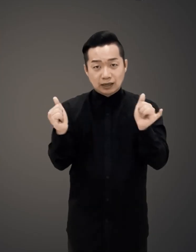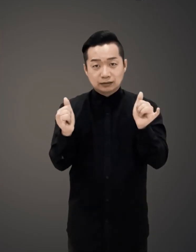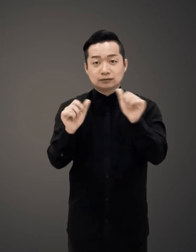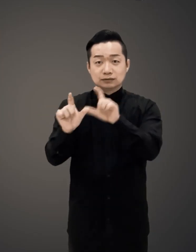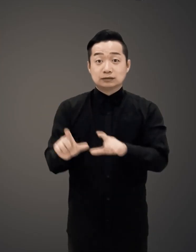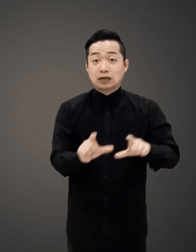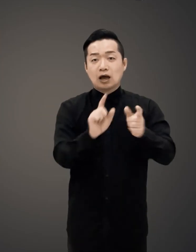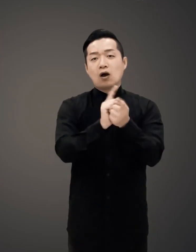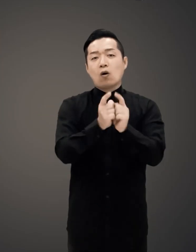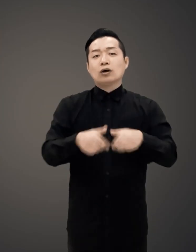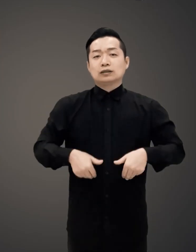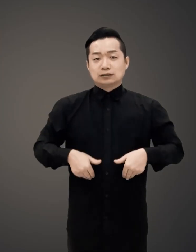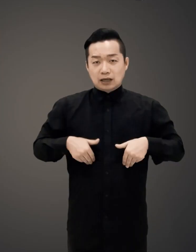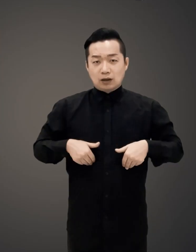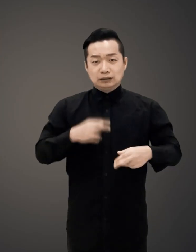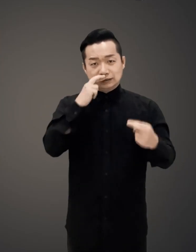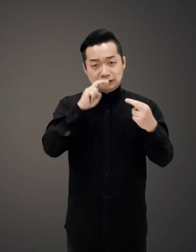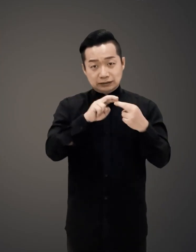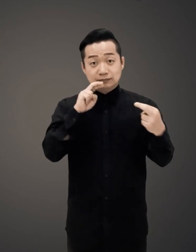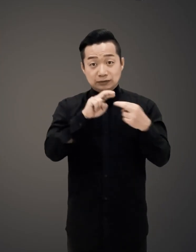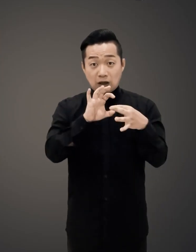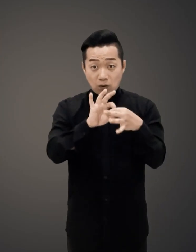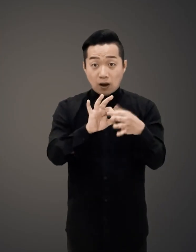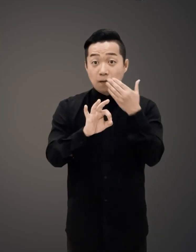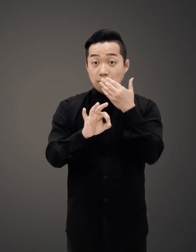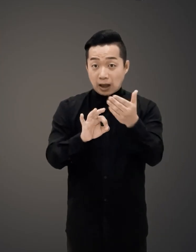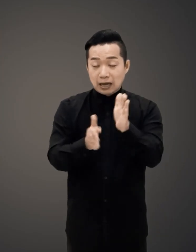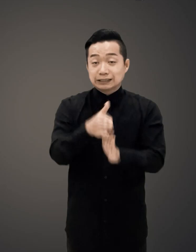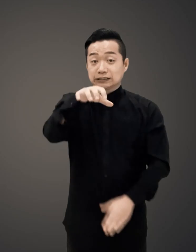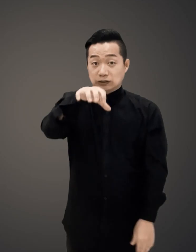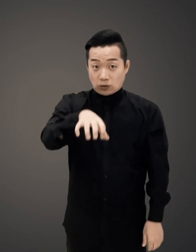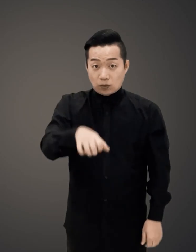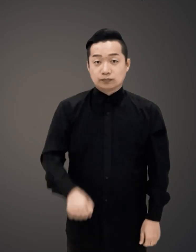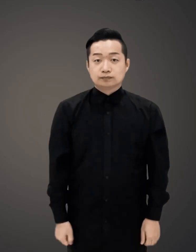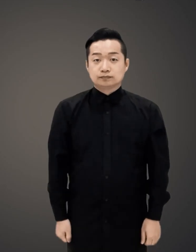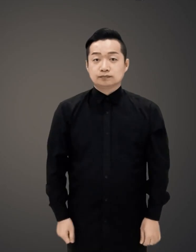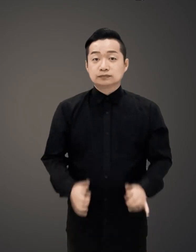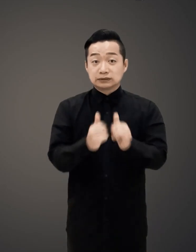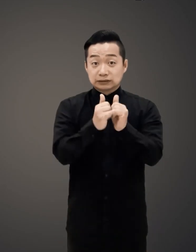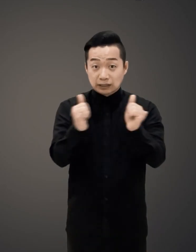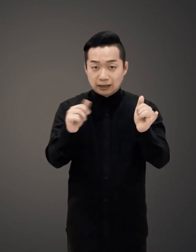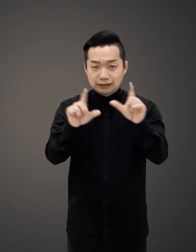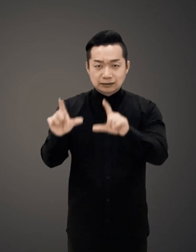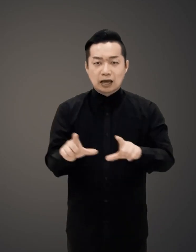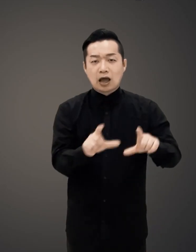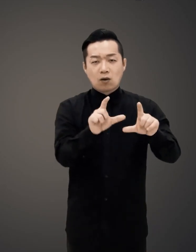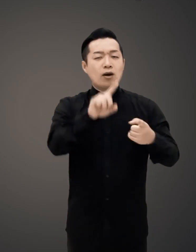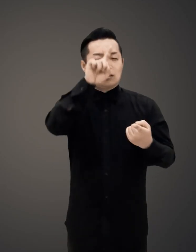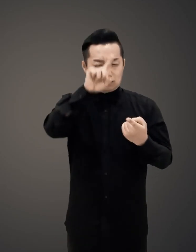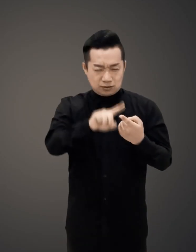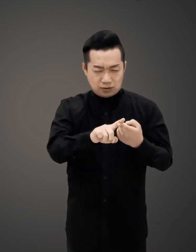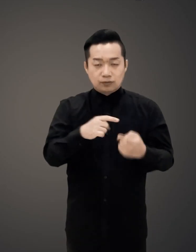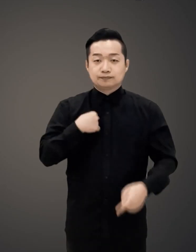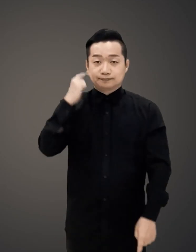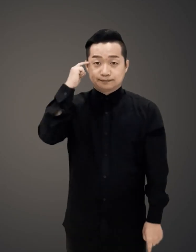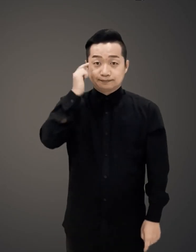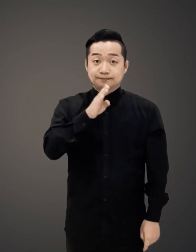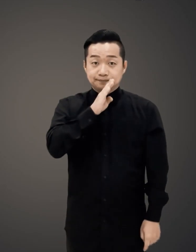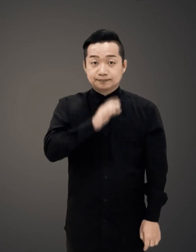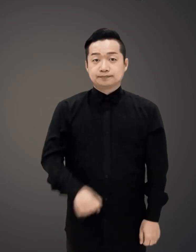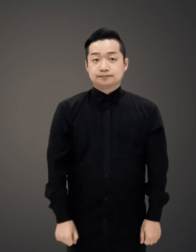사람이 살면서 서로 따뜻하고 친밀한 인간관계를 가질 수 있는 도시 공간은 사람의 생활 자체라고 생각을